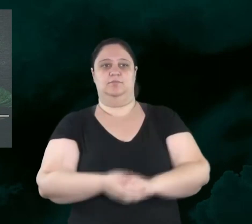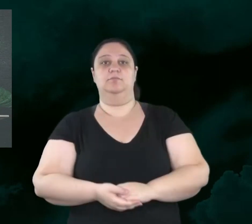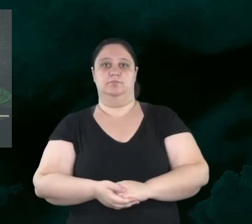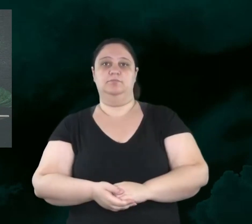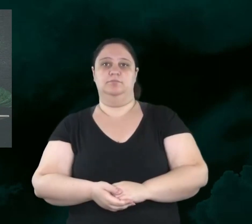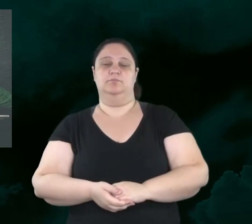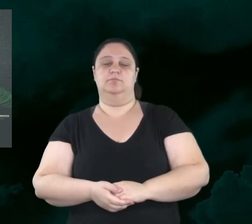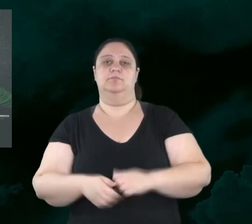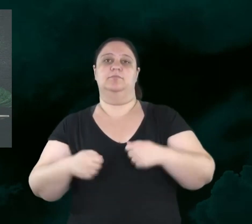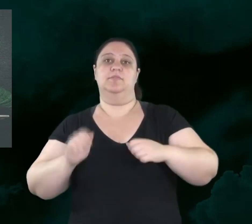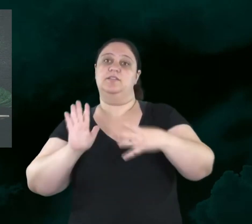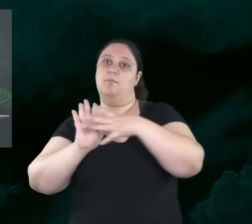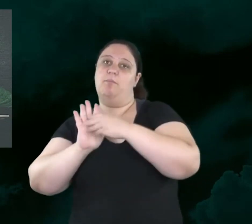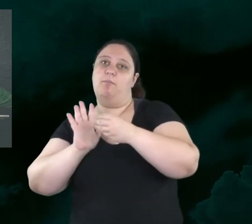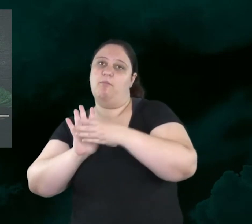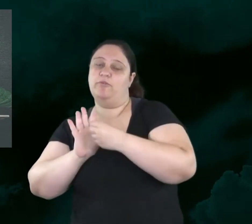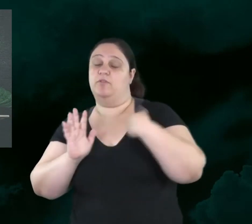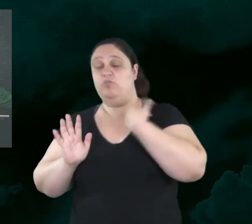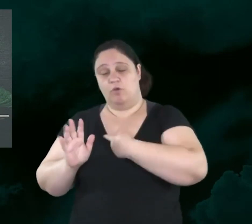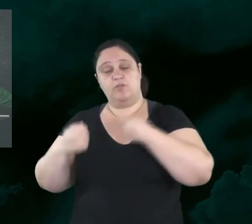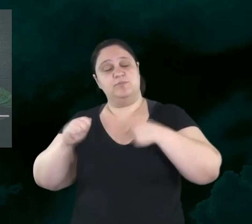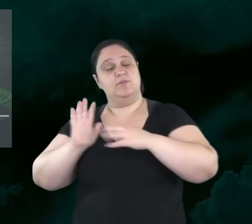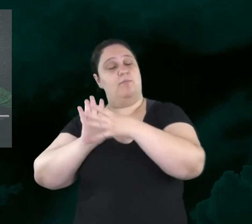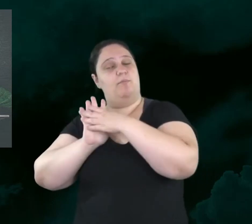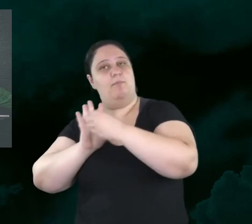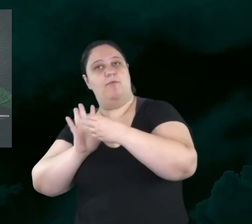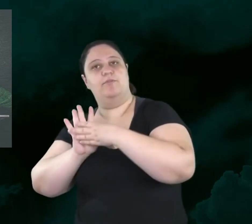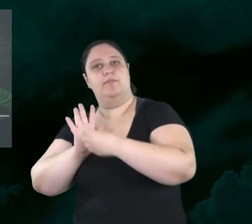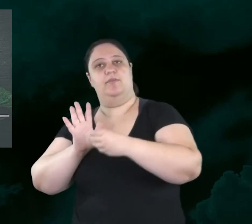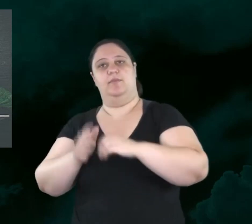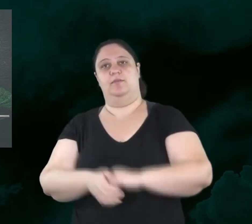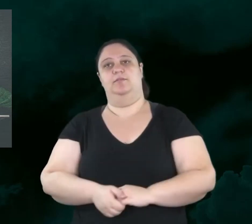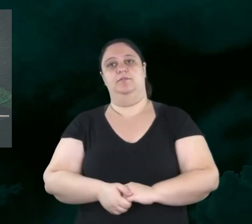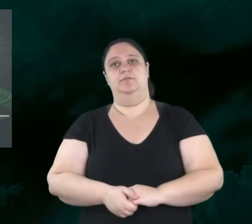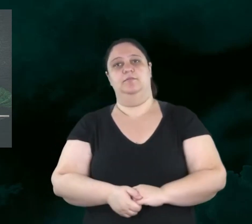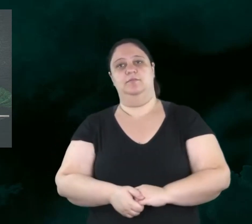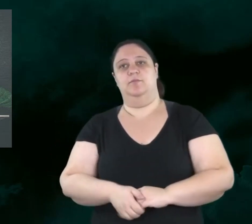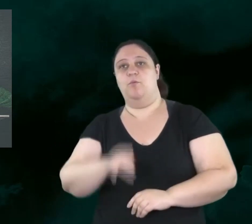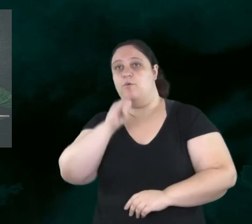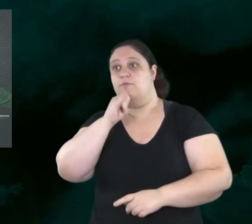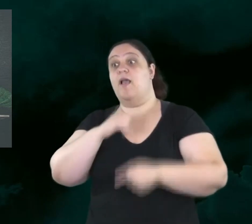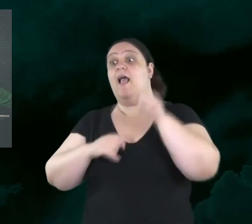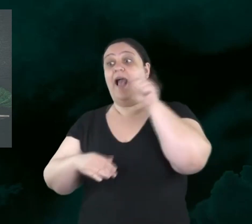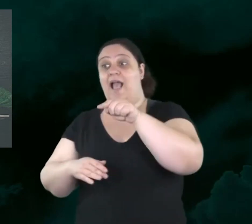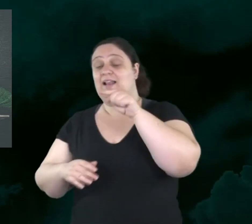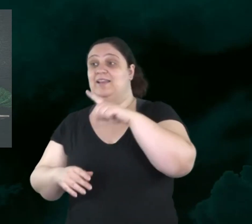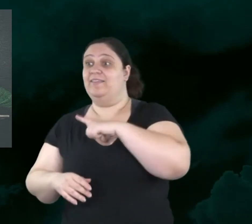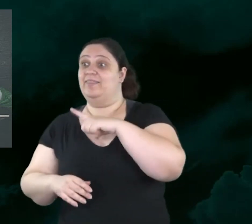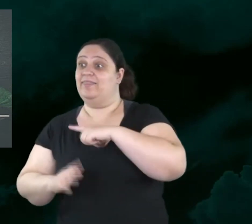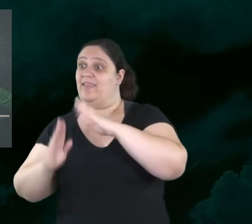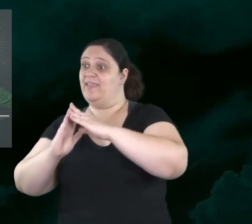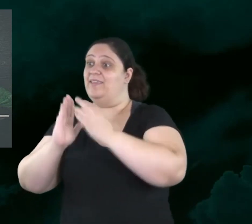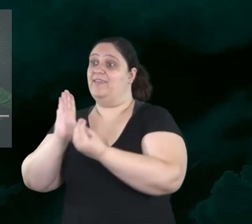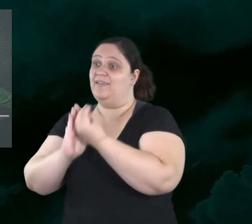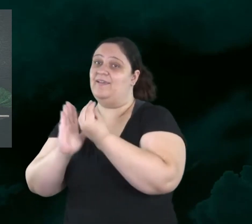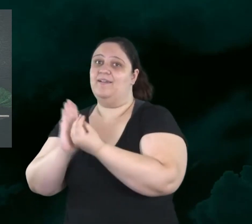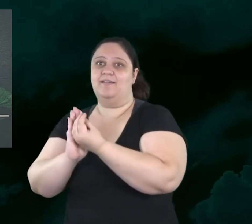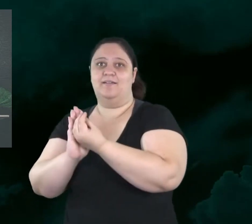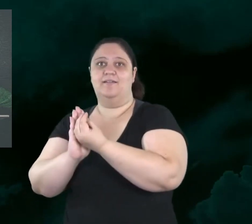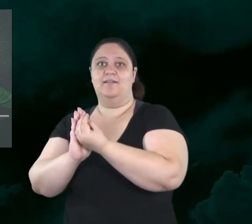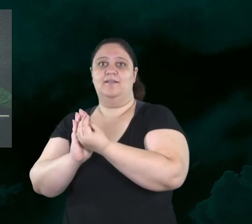carvalho. Ali tem um carvalhal. Ali tem uma igreja do Senhor. Ali tem